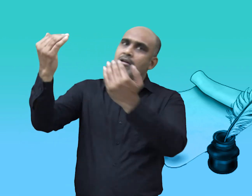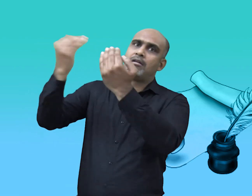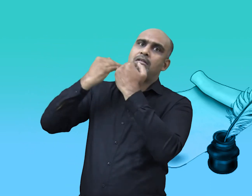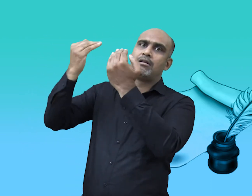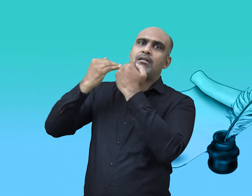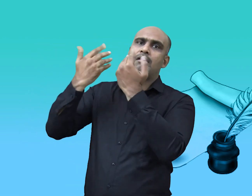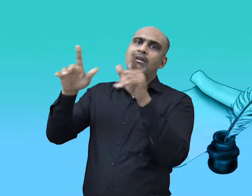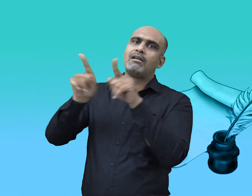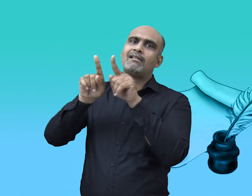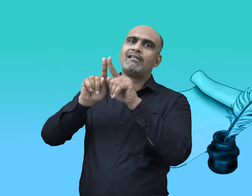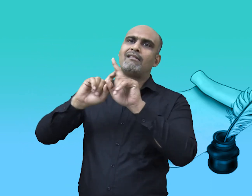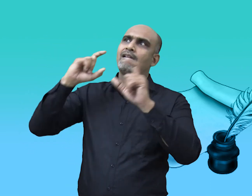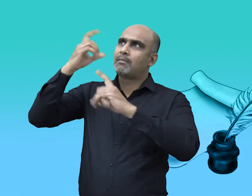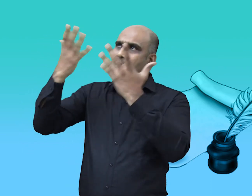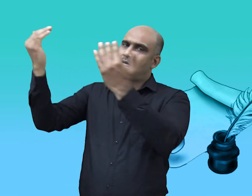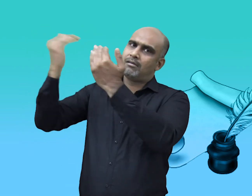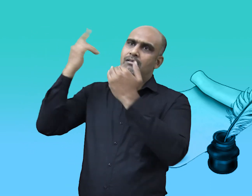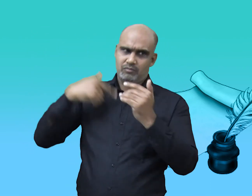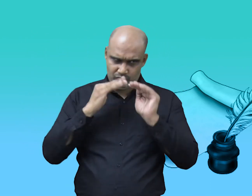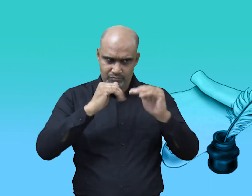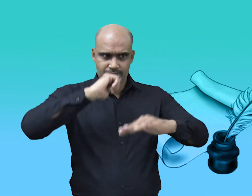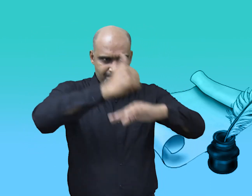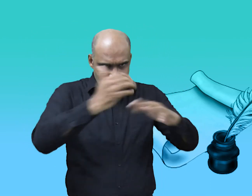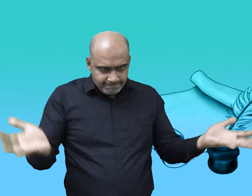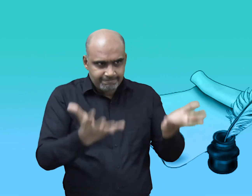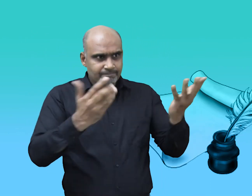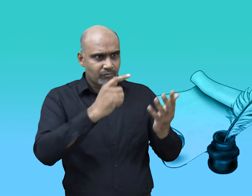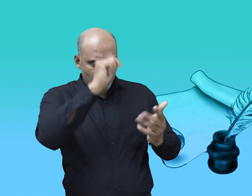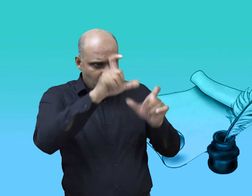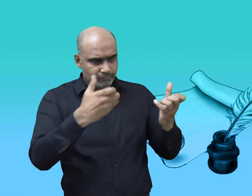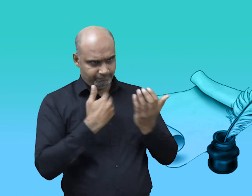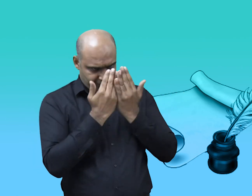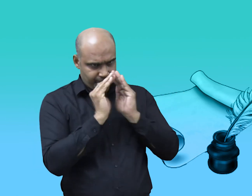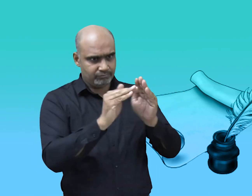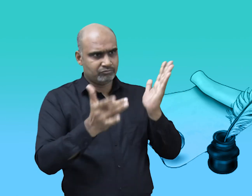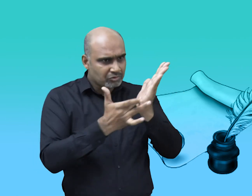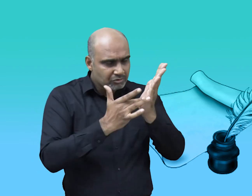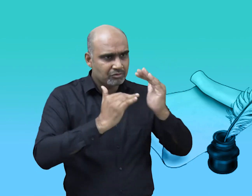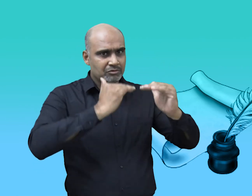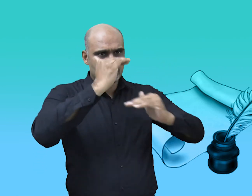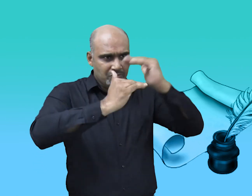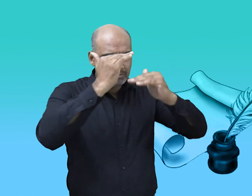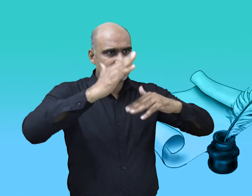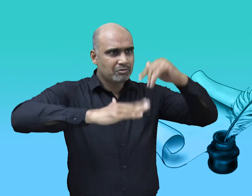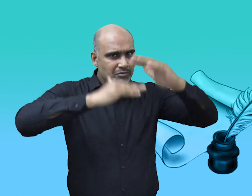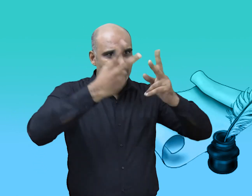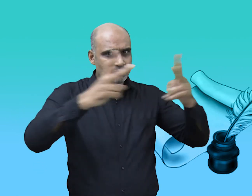व्यापारिक संबंध बनाते हैं और फिर वे उन देशों में अपना व्यापार शुरू करते हैं, अपनी बनाई हुई तकनीकों